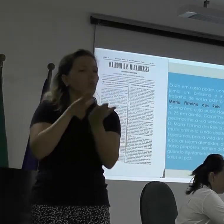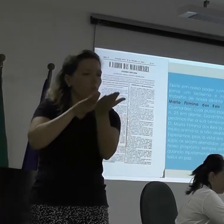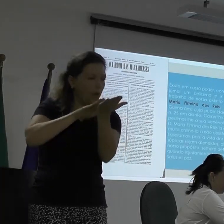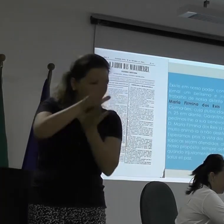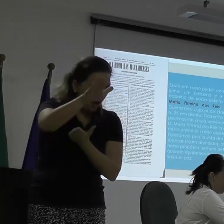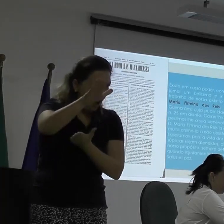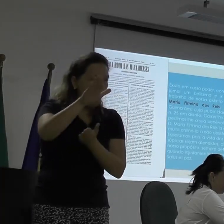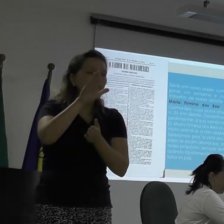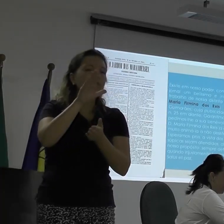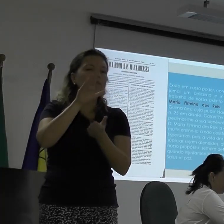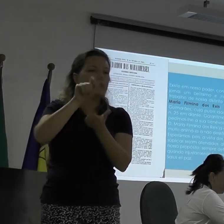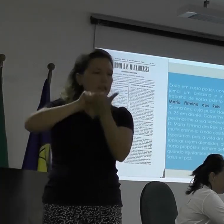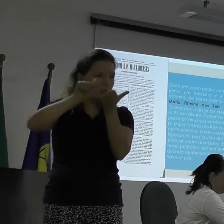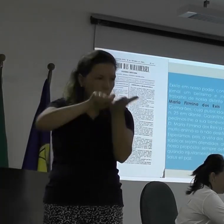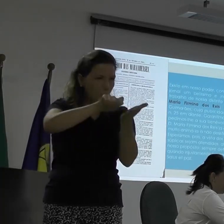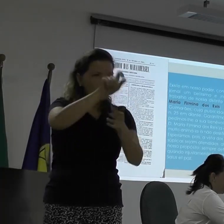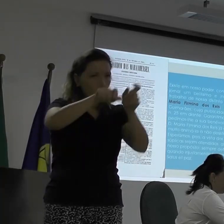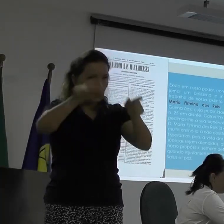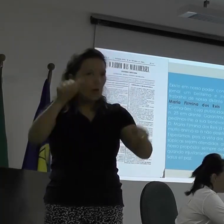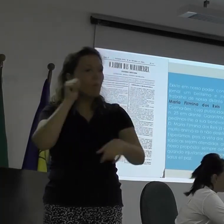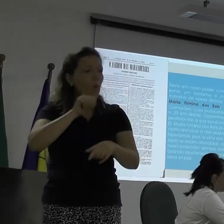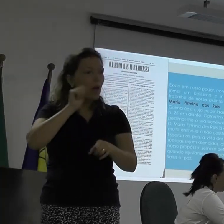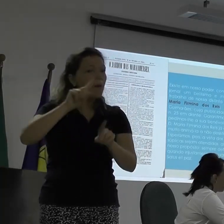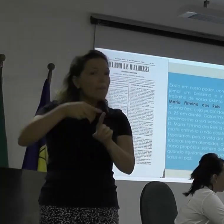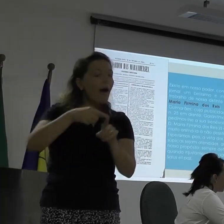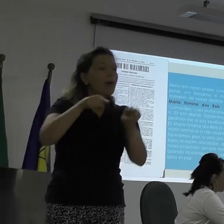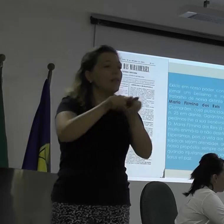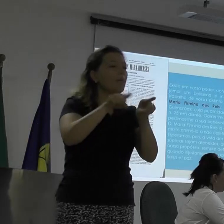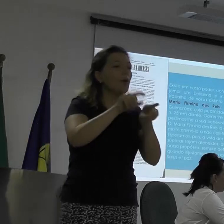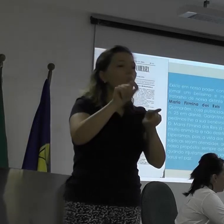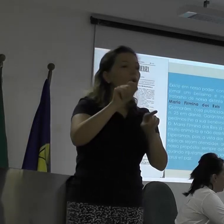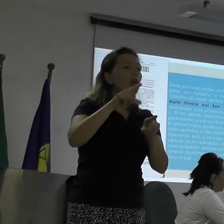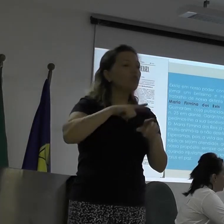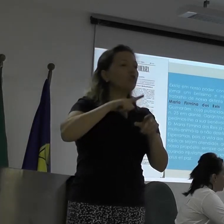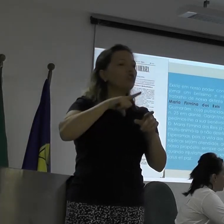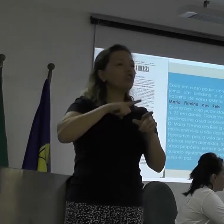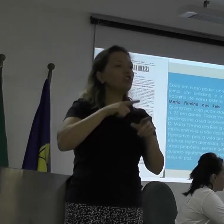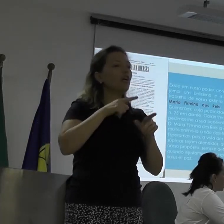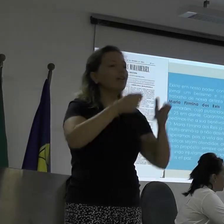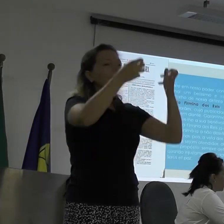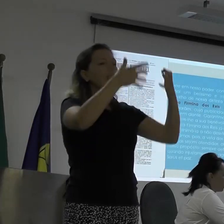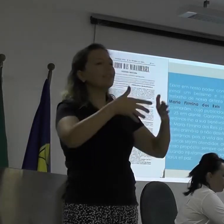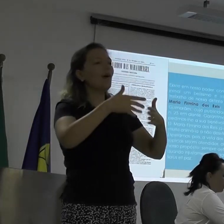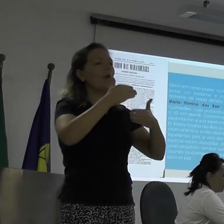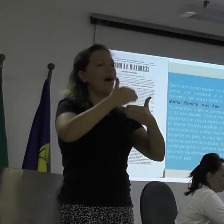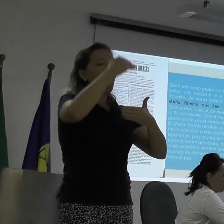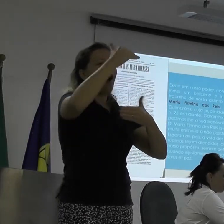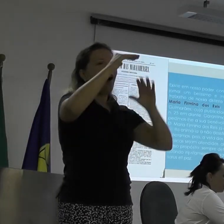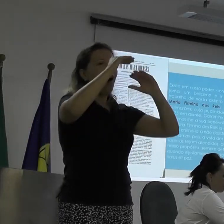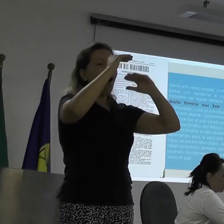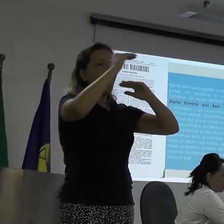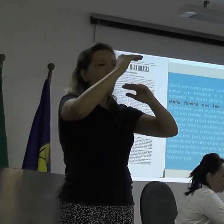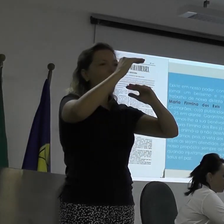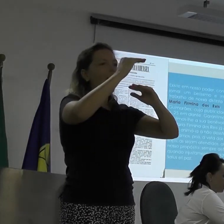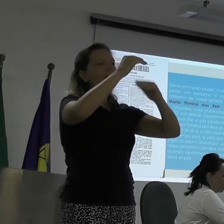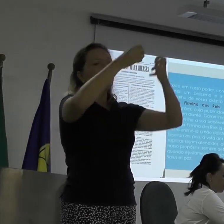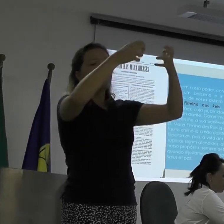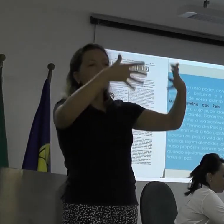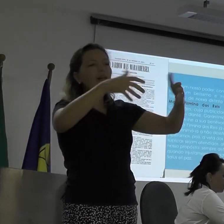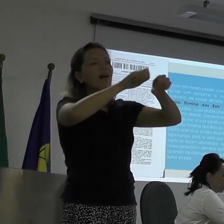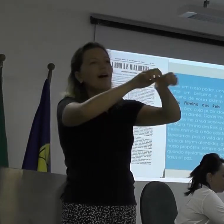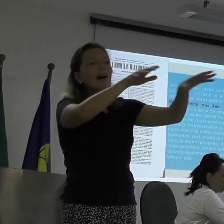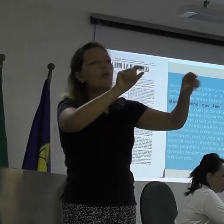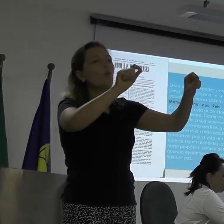obras das escritoras, mas ela também sempre tinha um preâmbulo de anúncio quando essas obras, antes de aparecer. Como